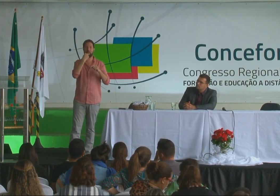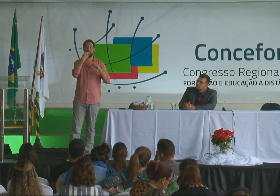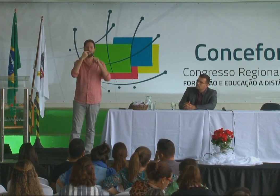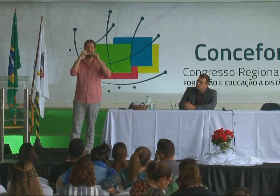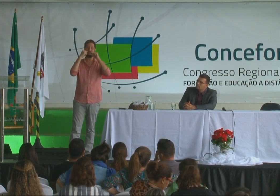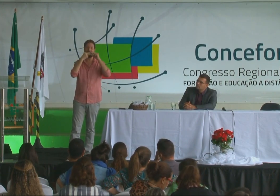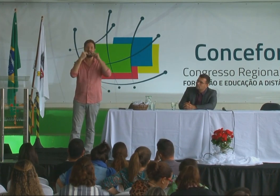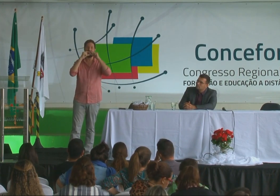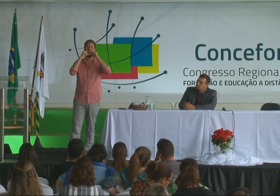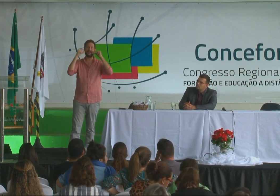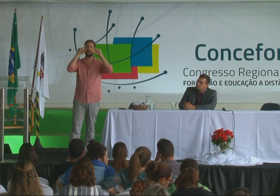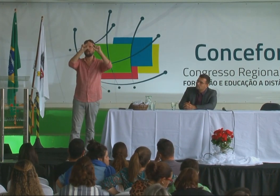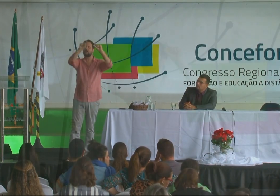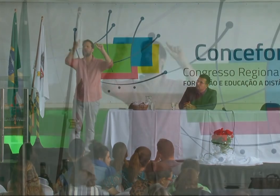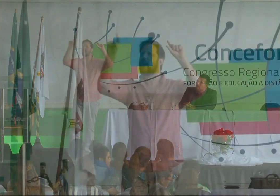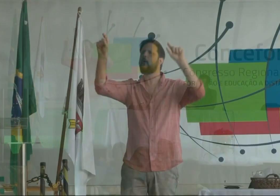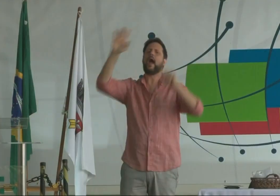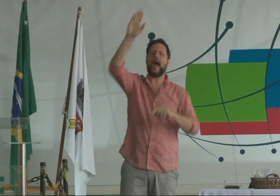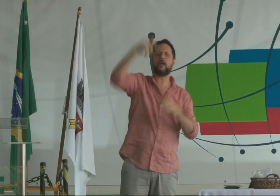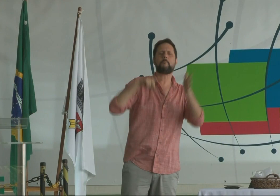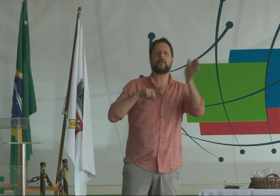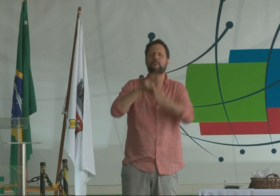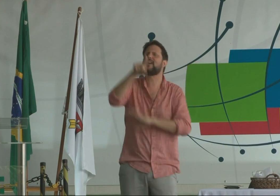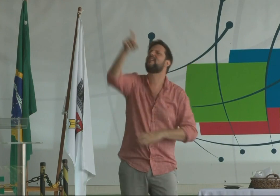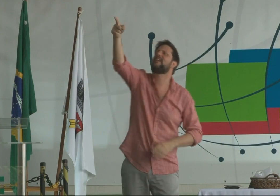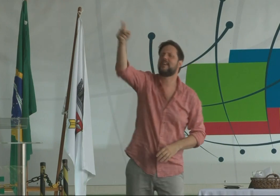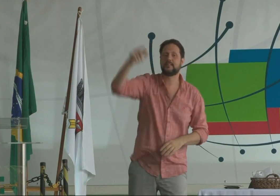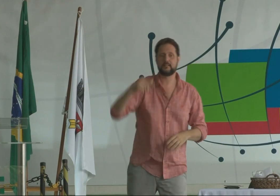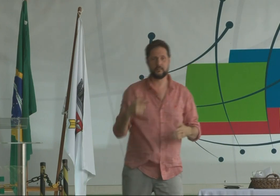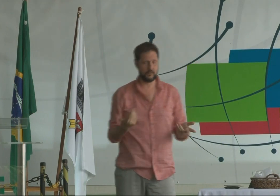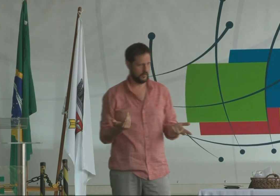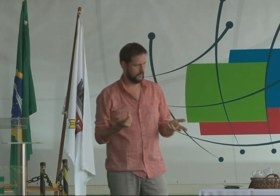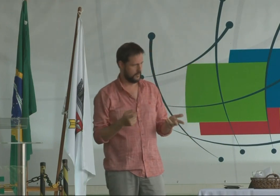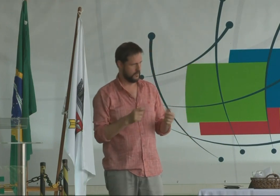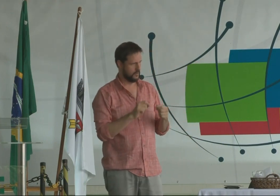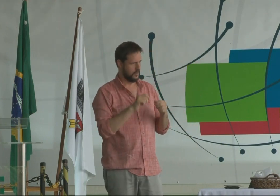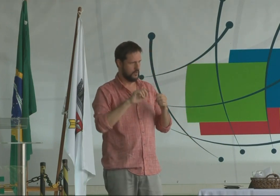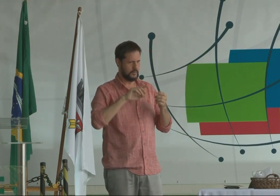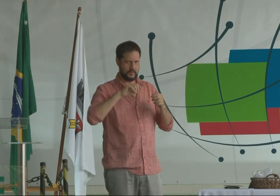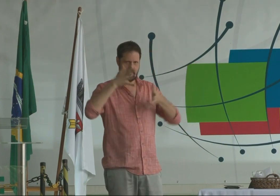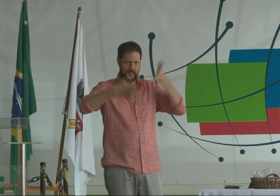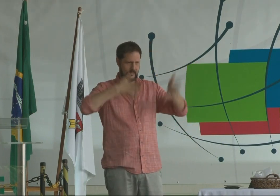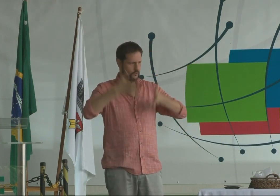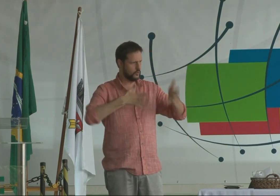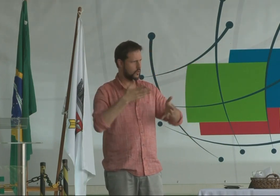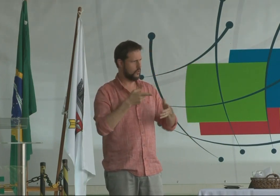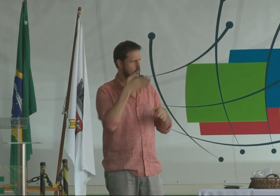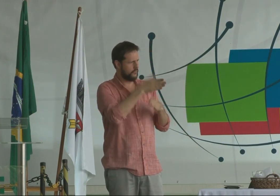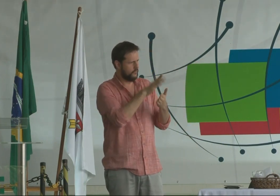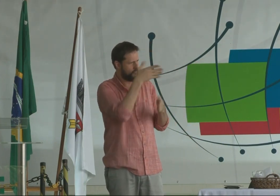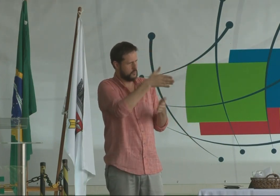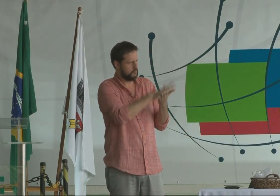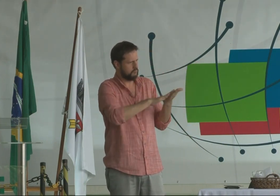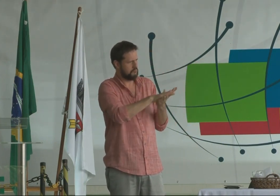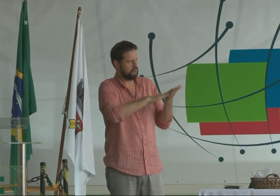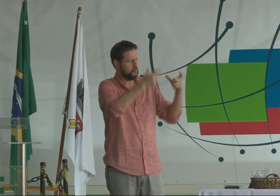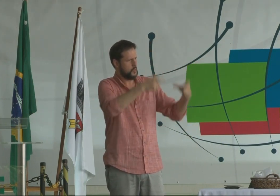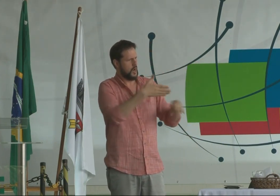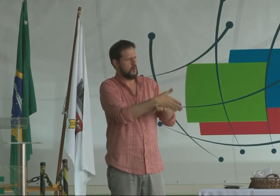memória de leitura labial já descobriu que eu já lembrava daquele termo. Em língua de sinais, como que ele vai